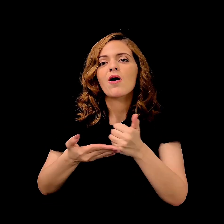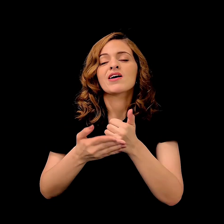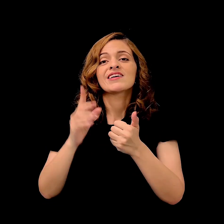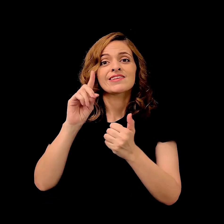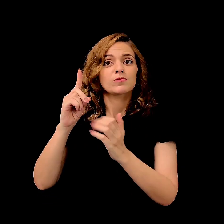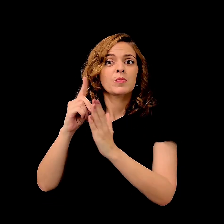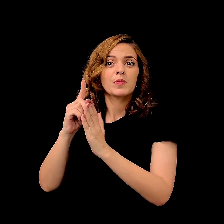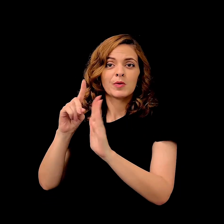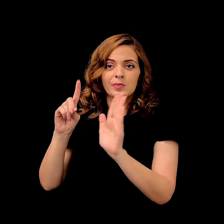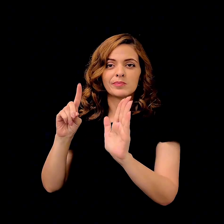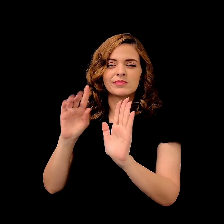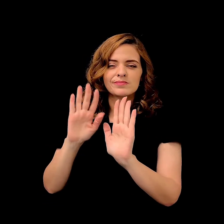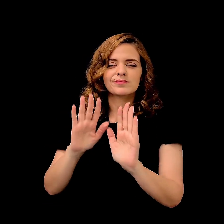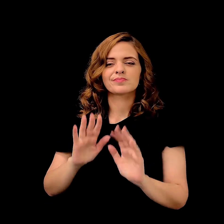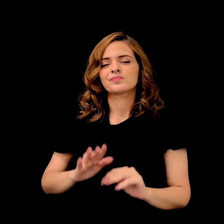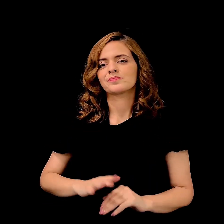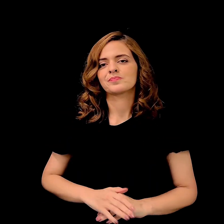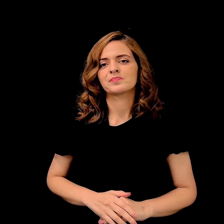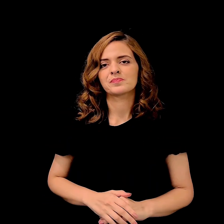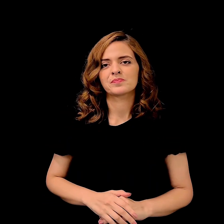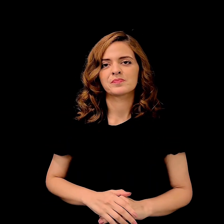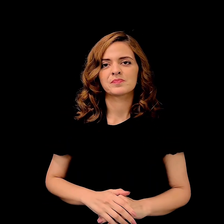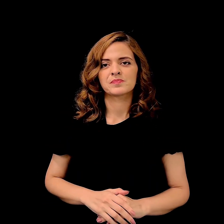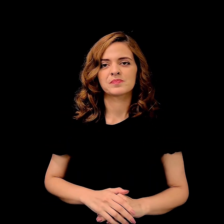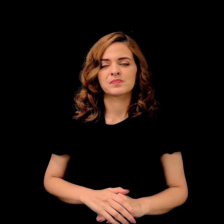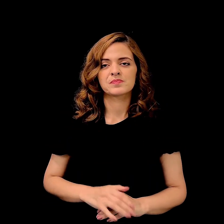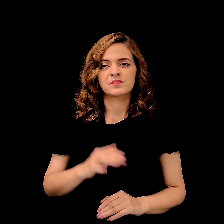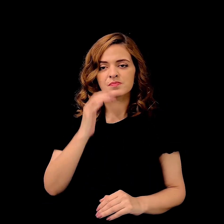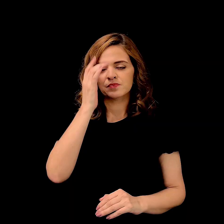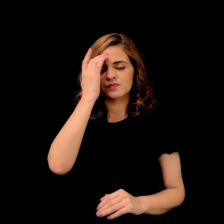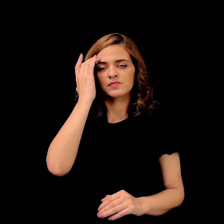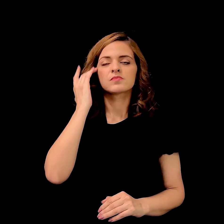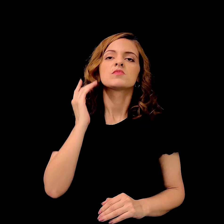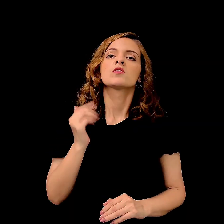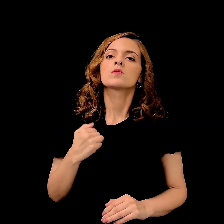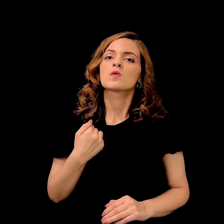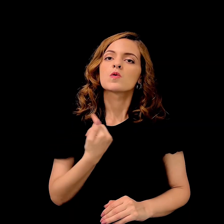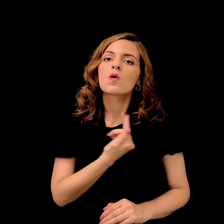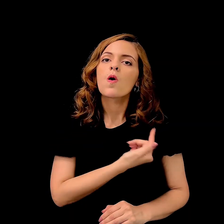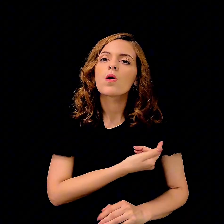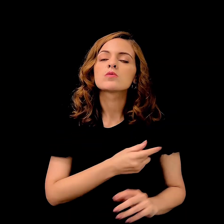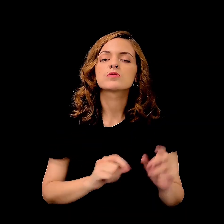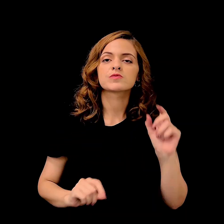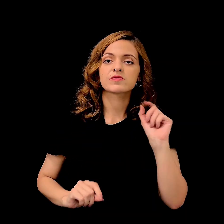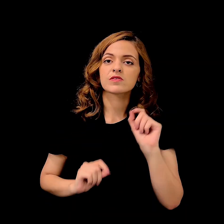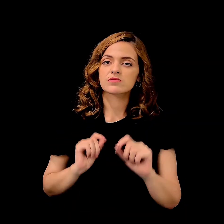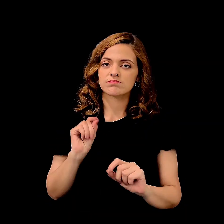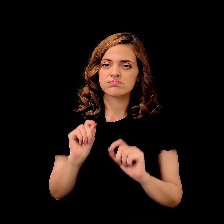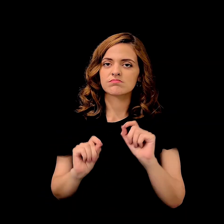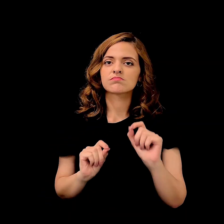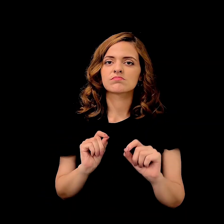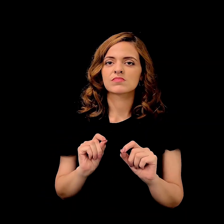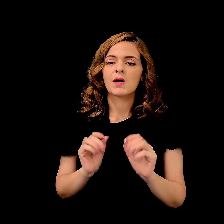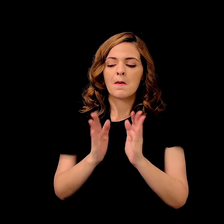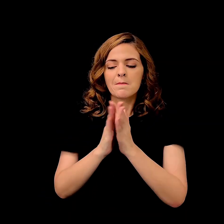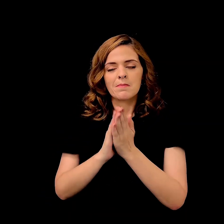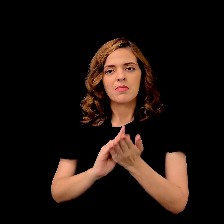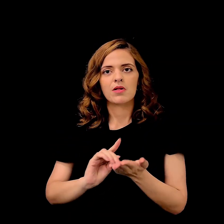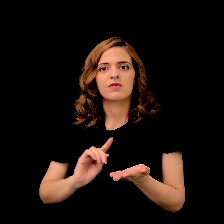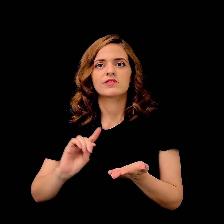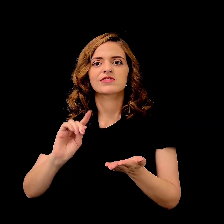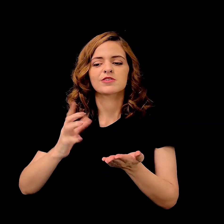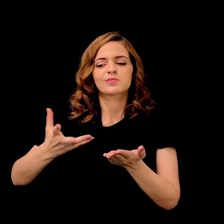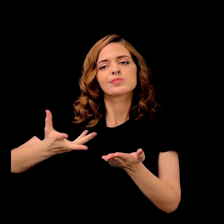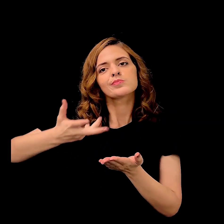Você sabe que quando a gente aplica a palavra de